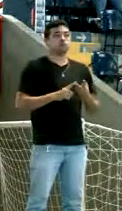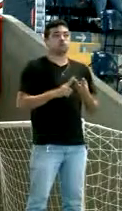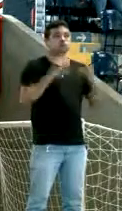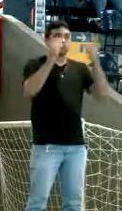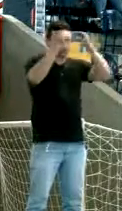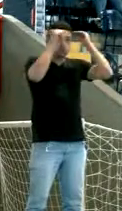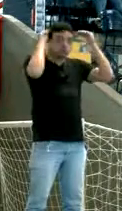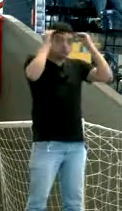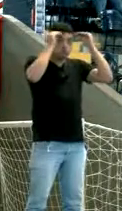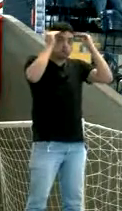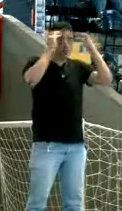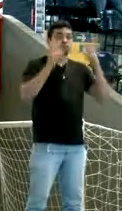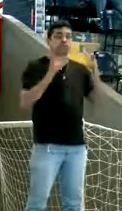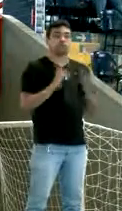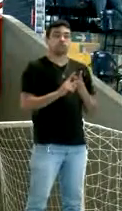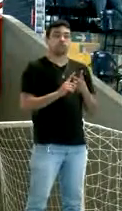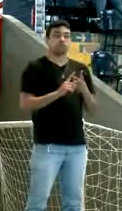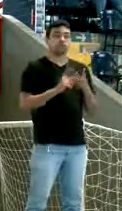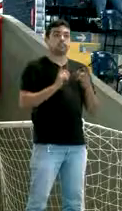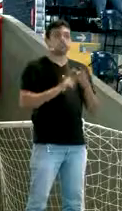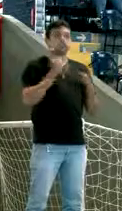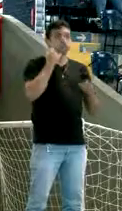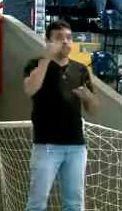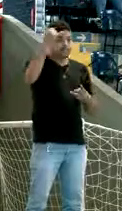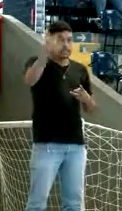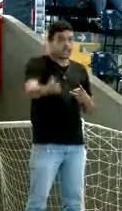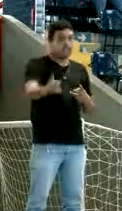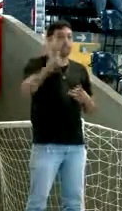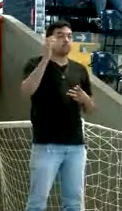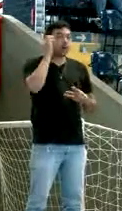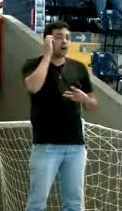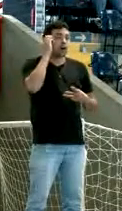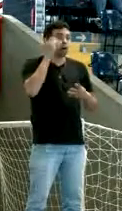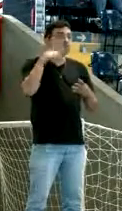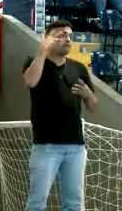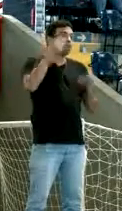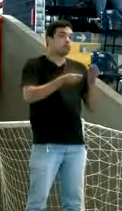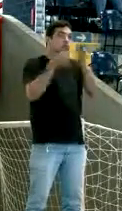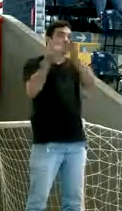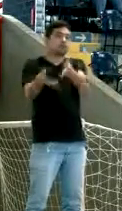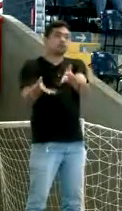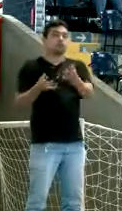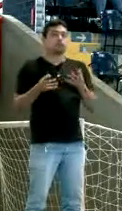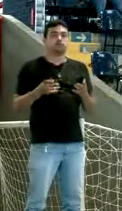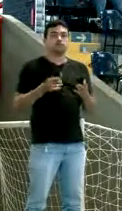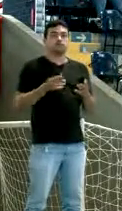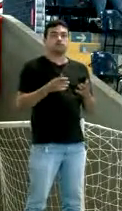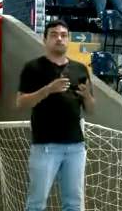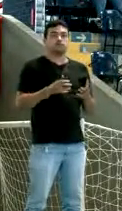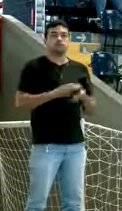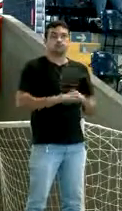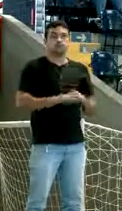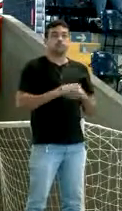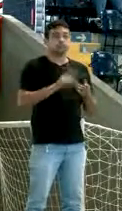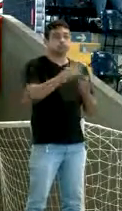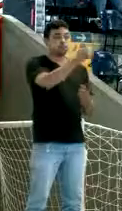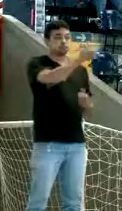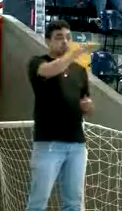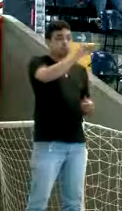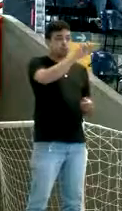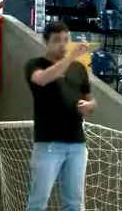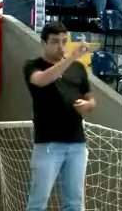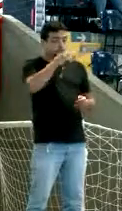chapéu Panamá, ligava para a Rádio Nacional e oferecia a ela uma música, né? Nos anos 80